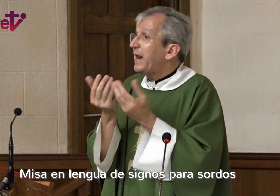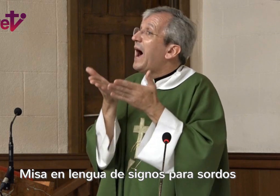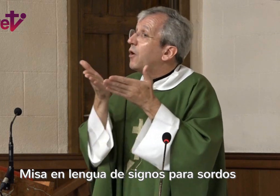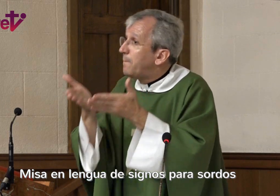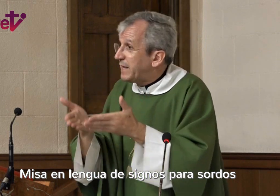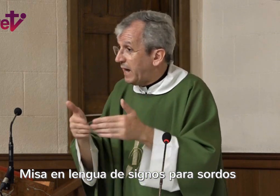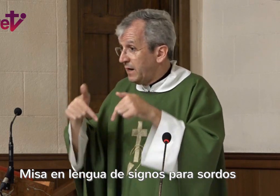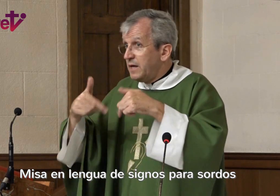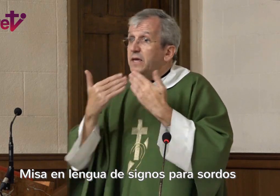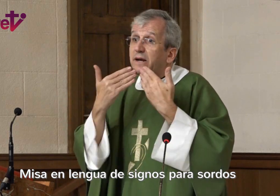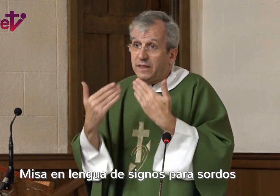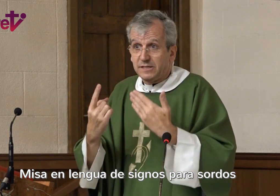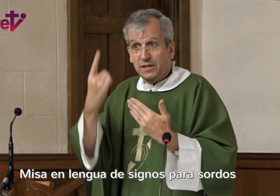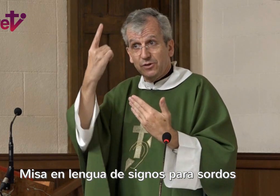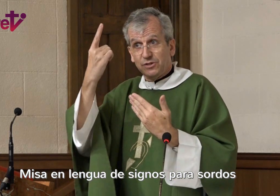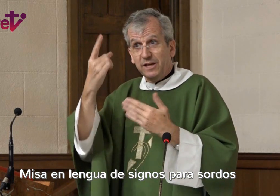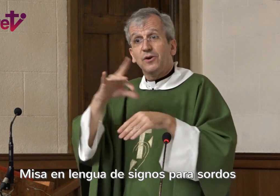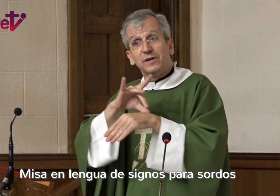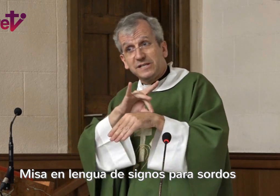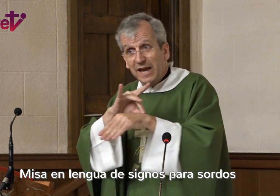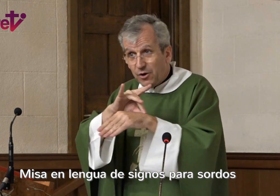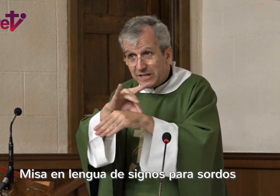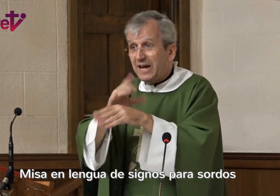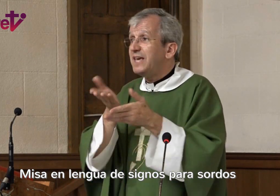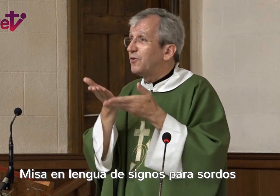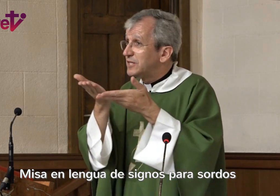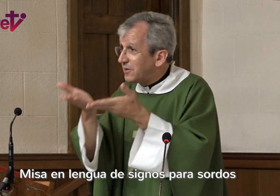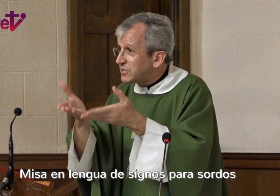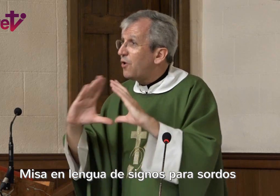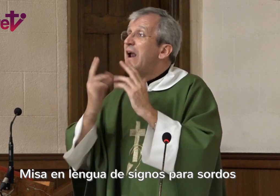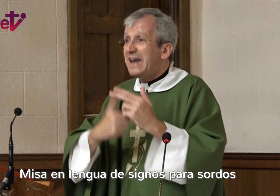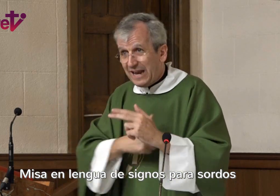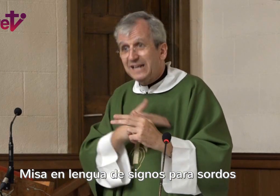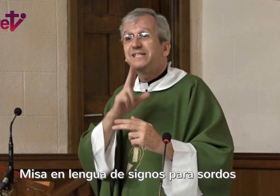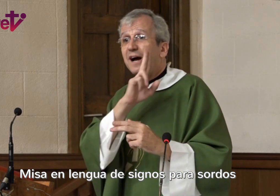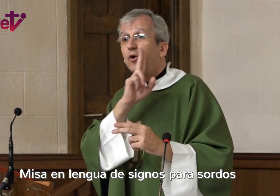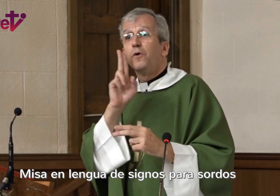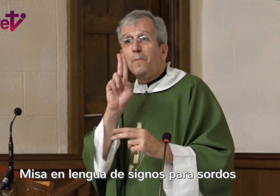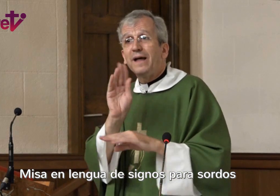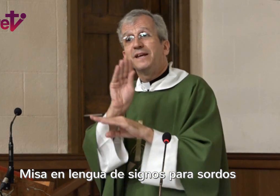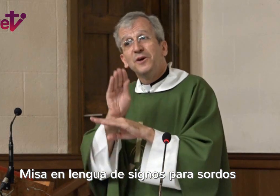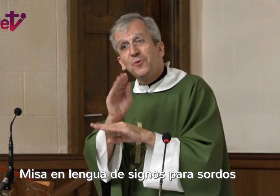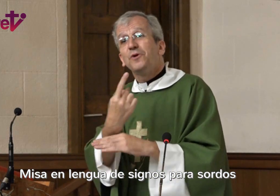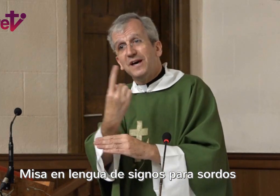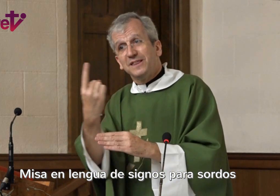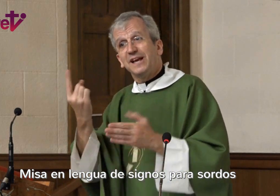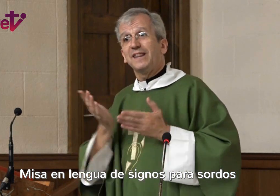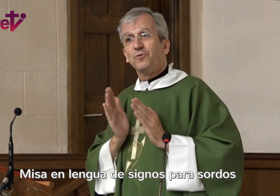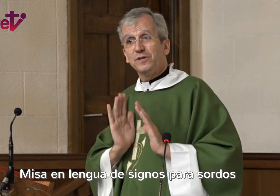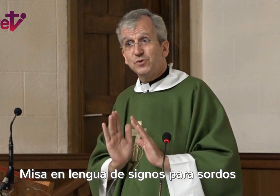saber acompañar y gracias a Dios con esa guía con ese consejo la iglesia como madre cuida de cada uno de